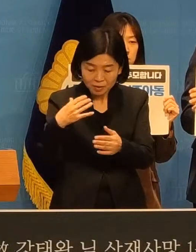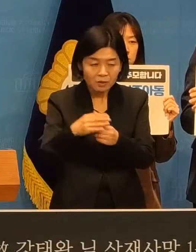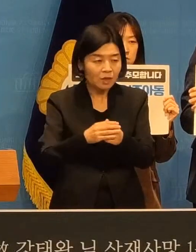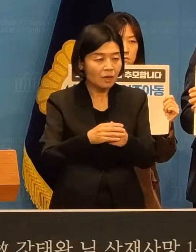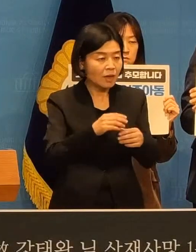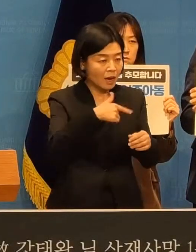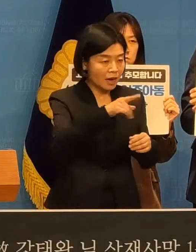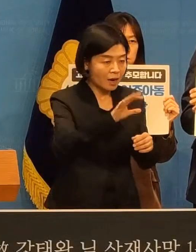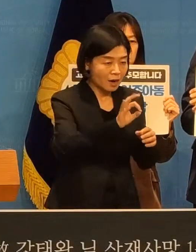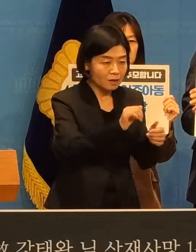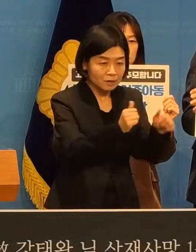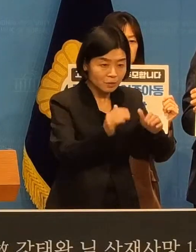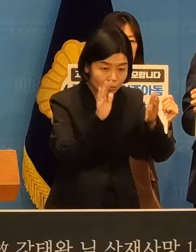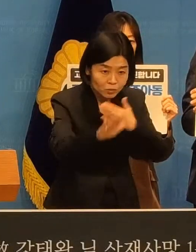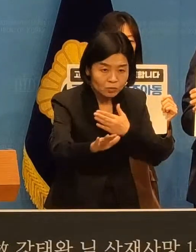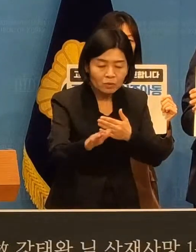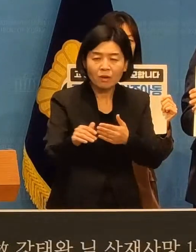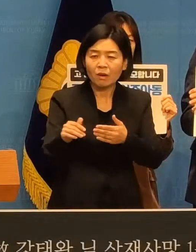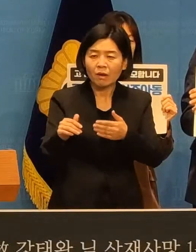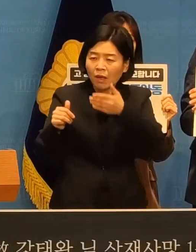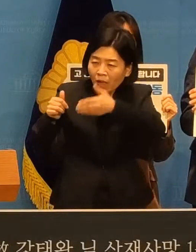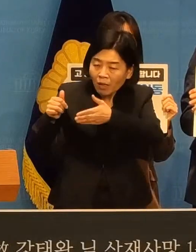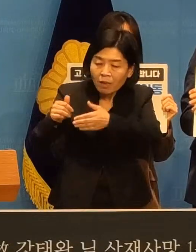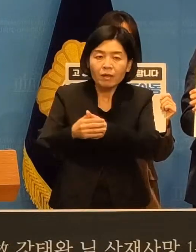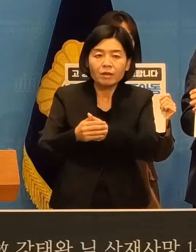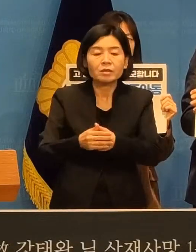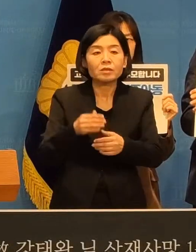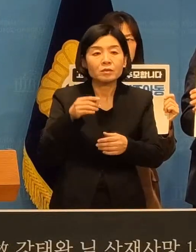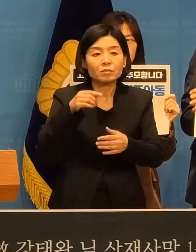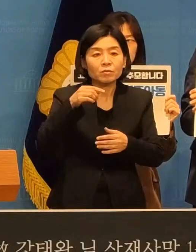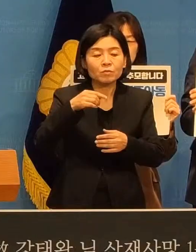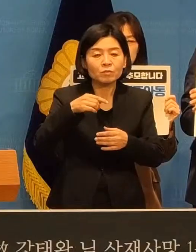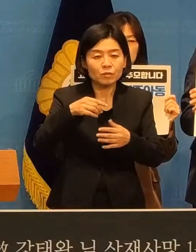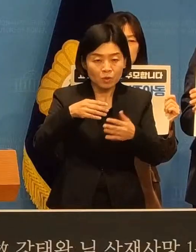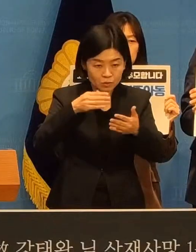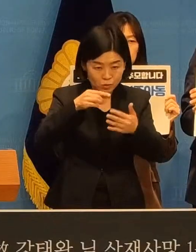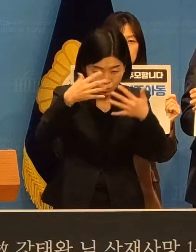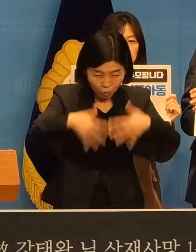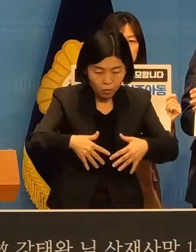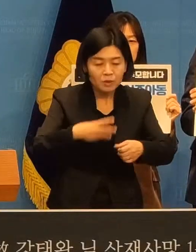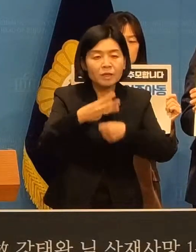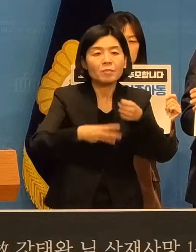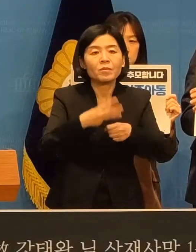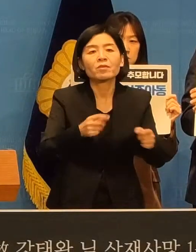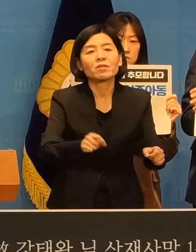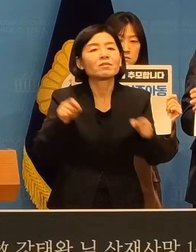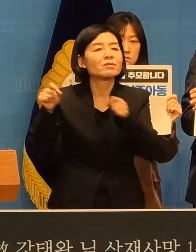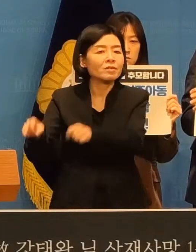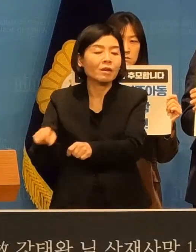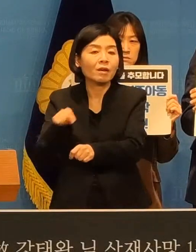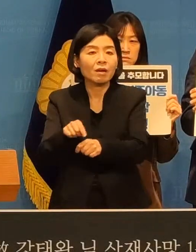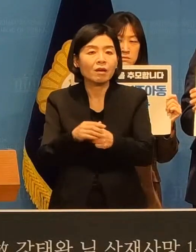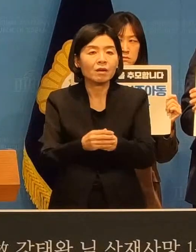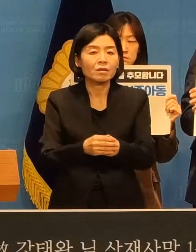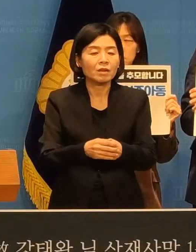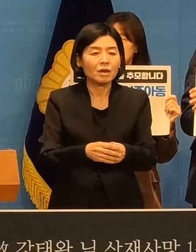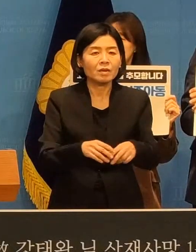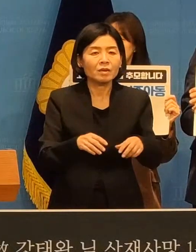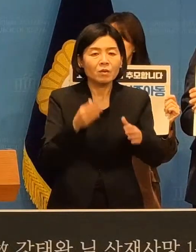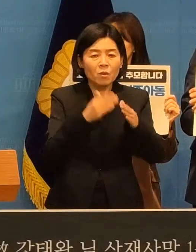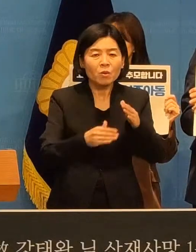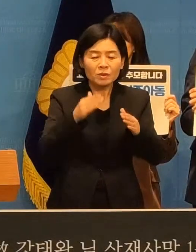이어진 시민사회의 요구에 해당 조치를 3년 더 연장하기로 했습니다. 하지만 상시적인 제도가 아니라